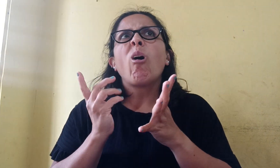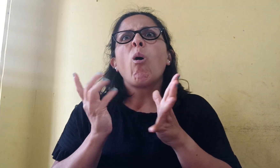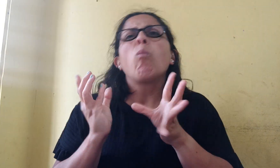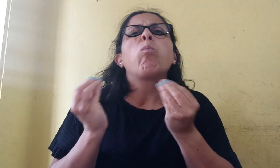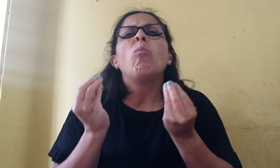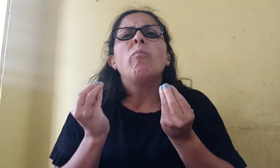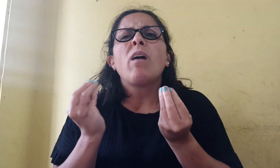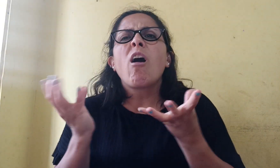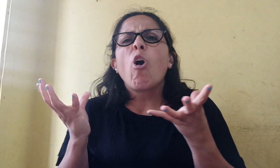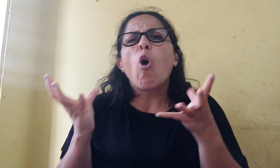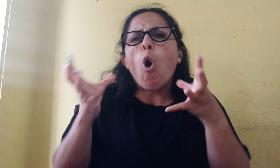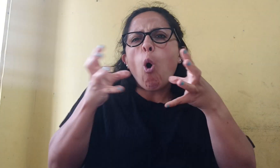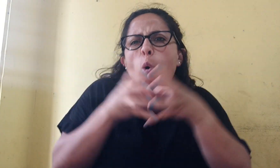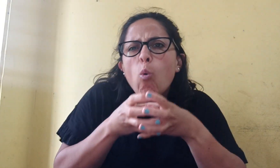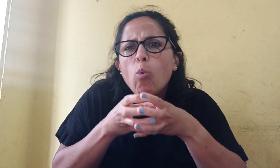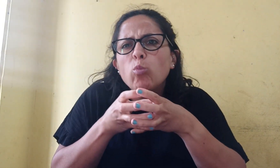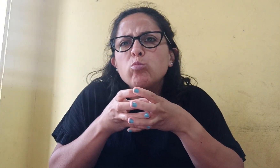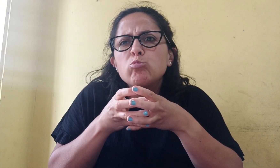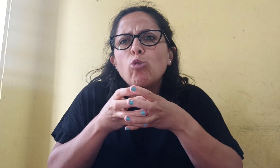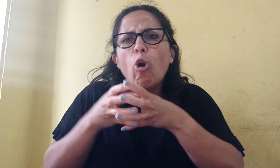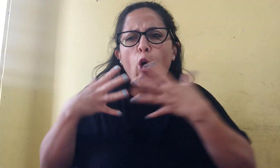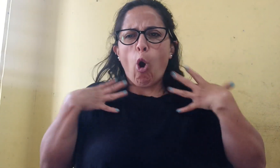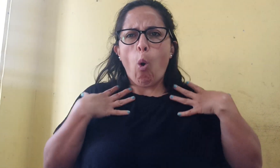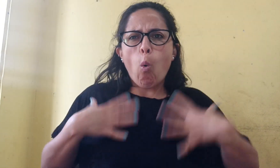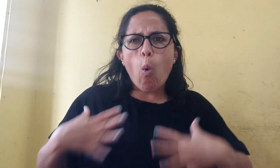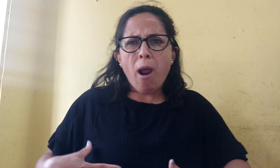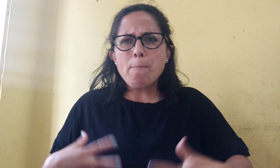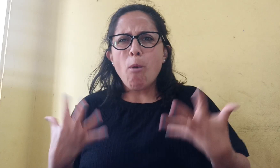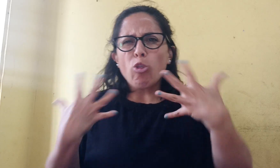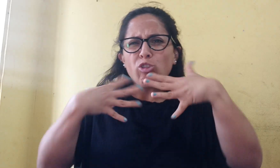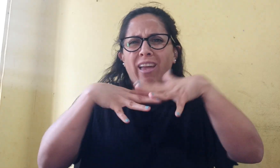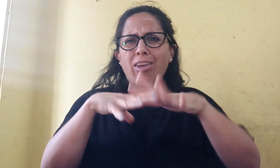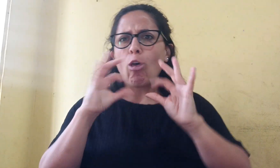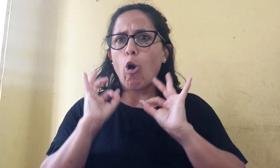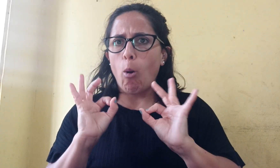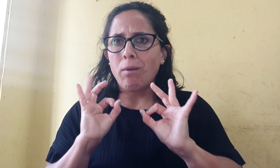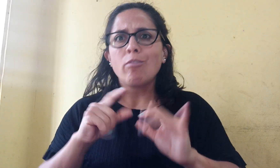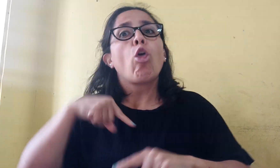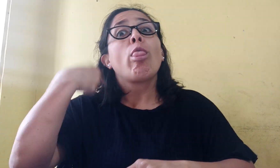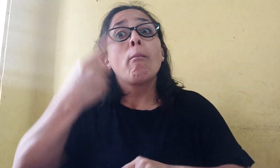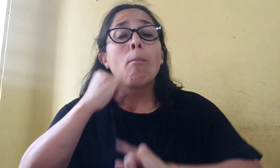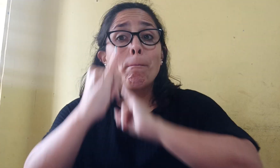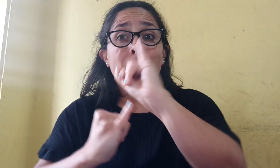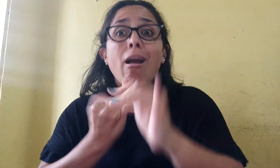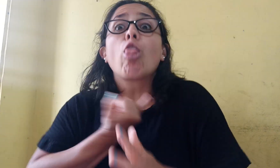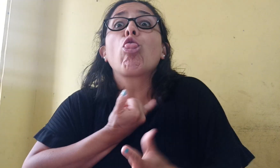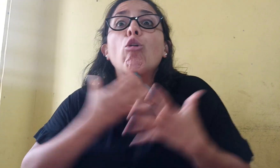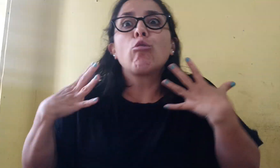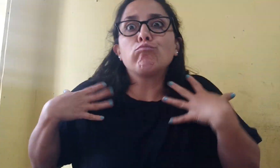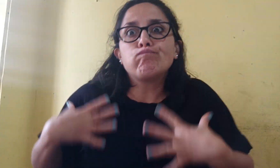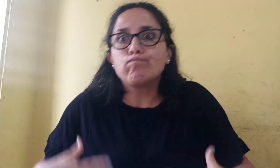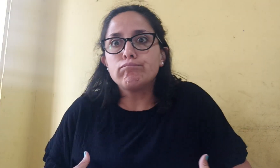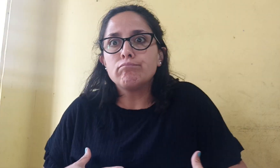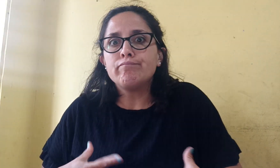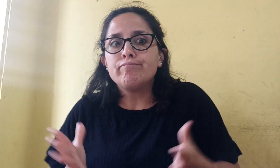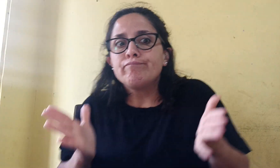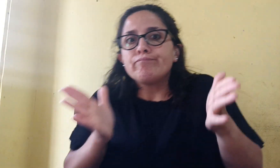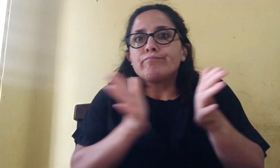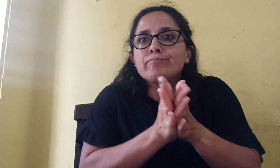los tejidos nerviosos del cuerpo, que ya les voy a explicar bien a dónde están. Junto con el sistema endocrino cumple las